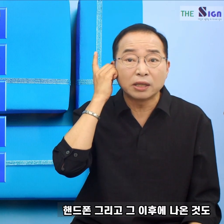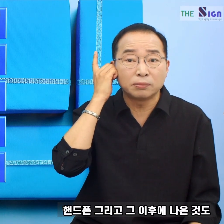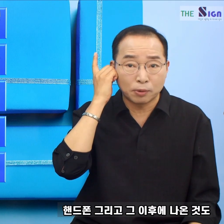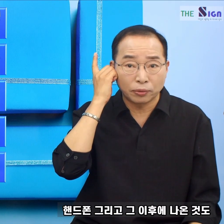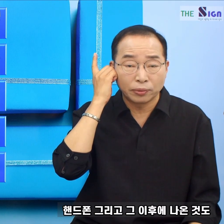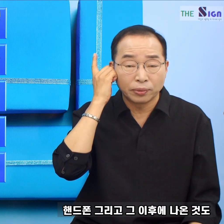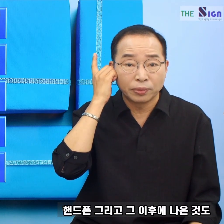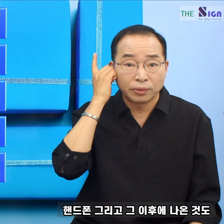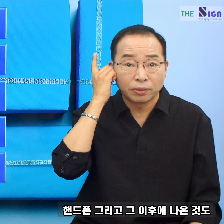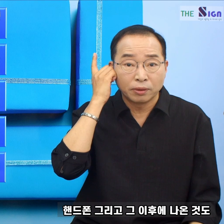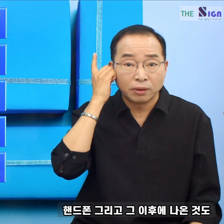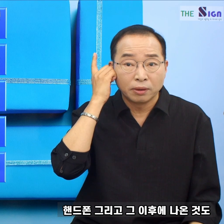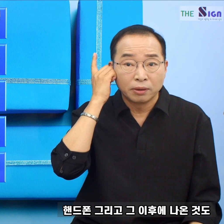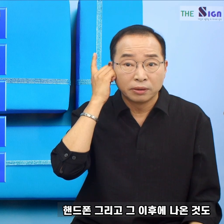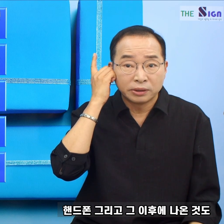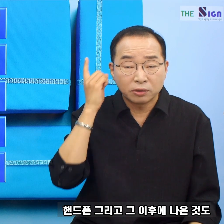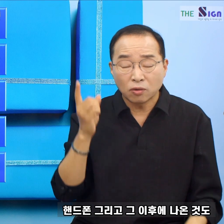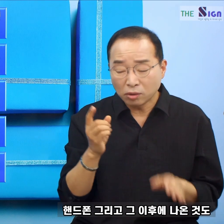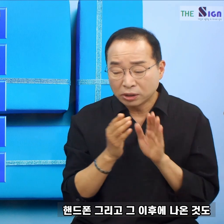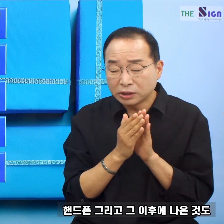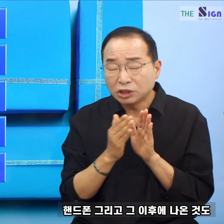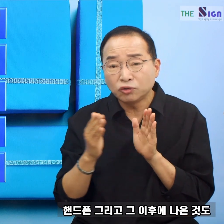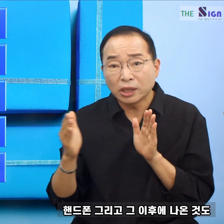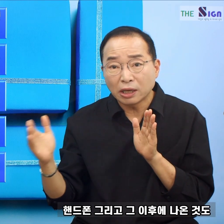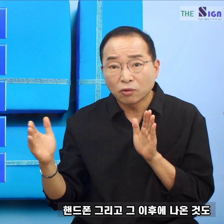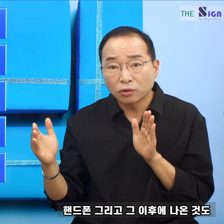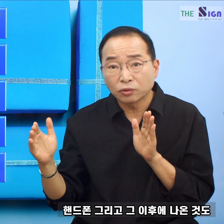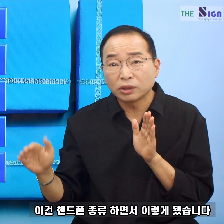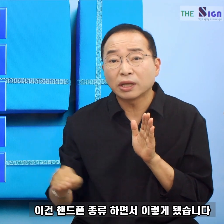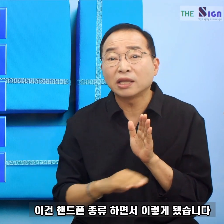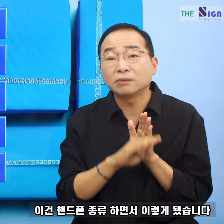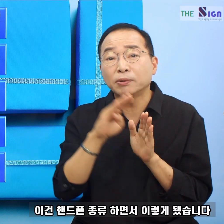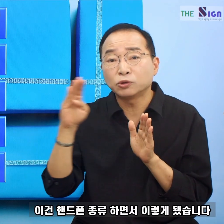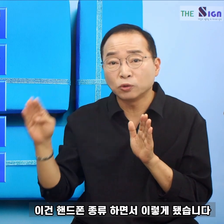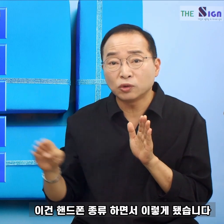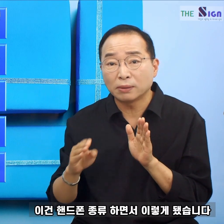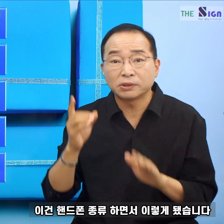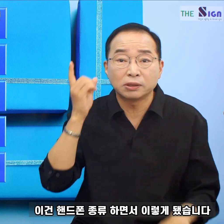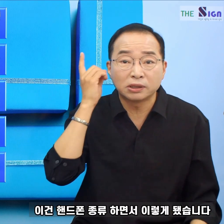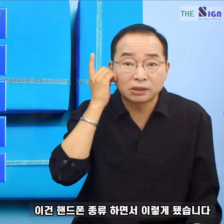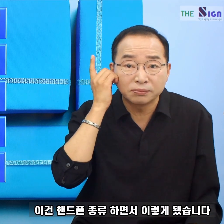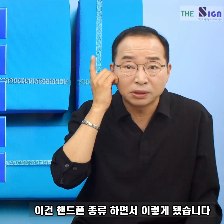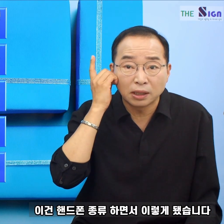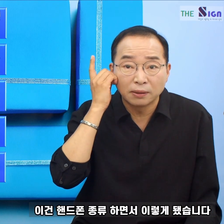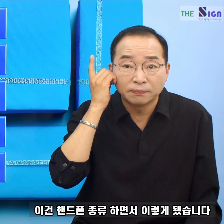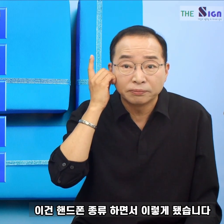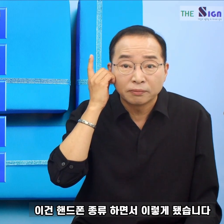핸드폰. 그리고 그 이후에 나온 것도 이건 핸드폰 종류하면서 이렇게 다 씁니다.